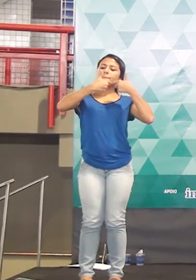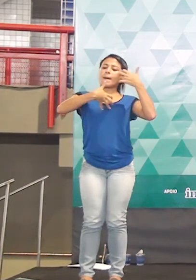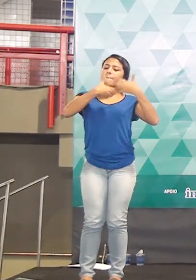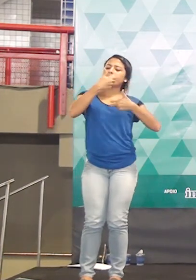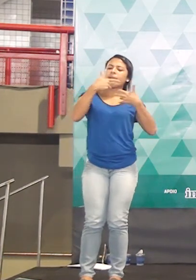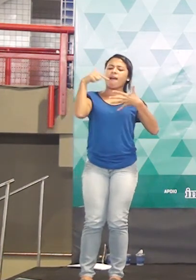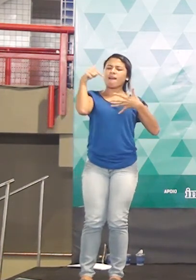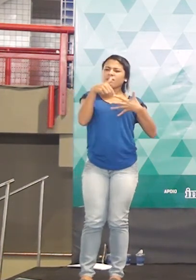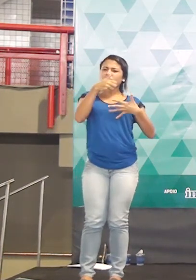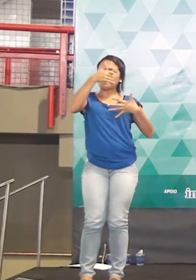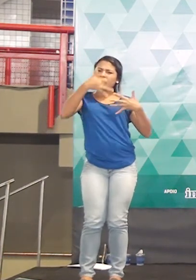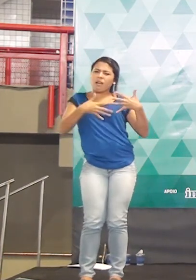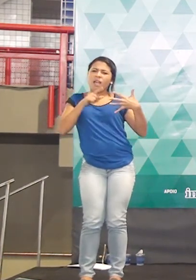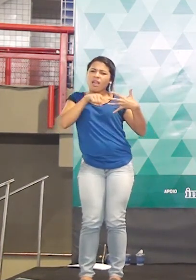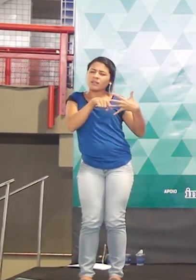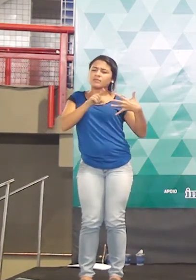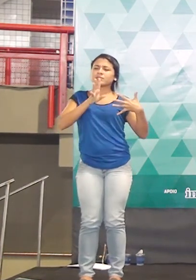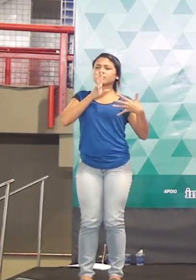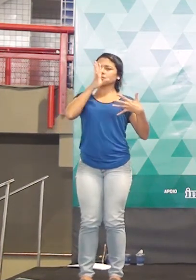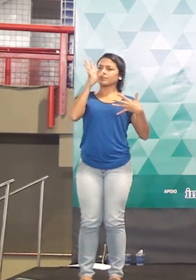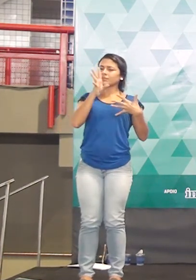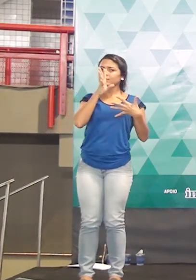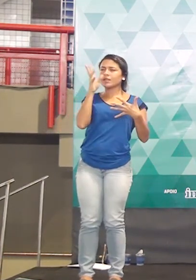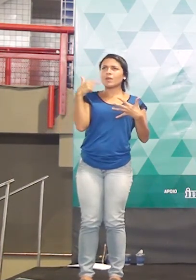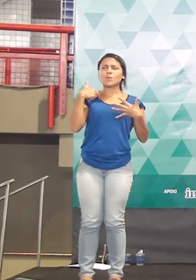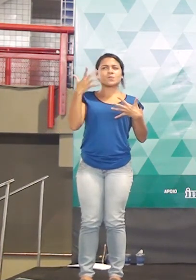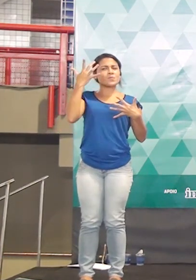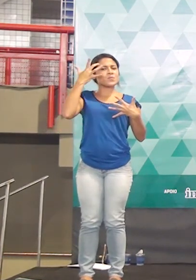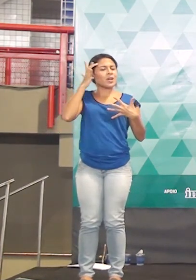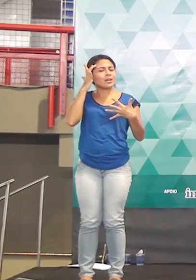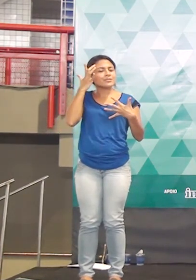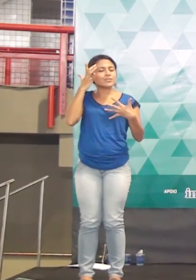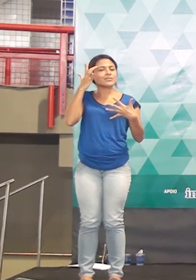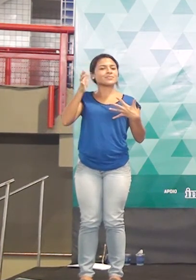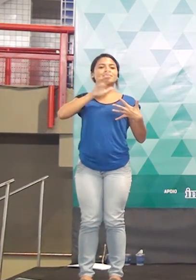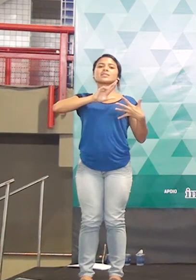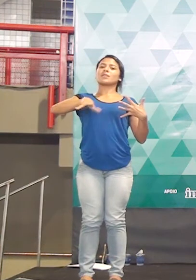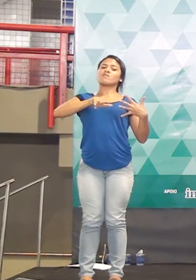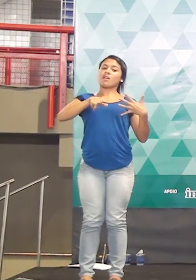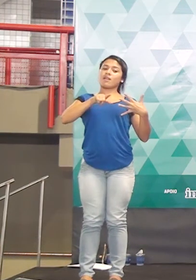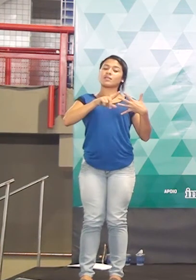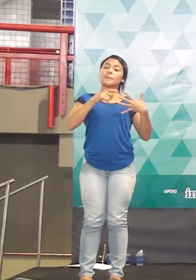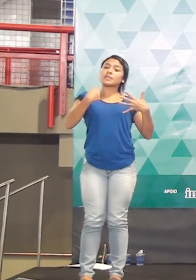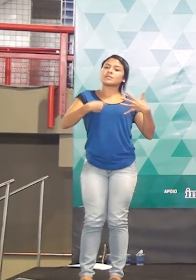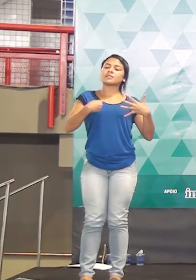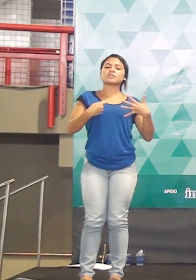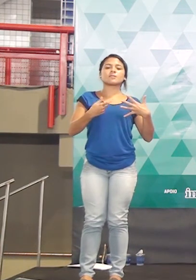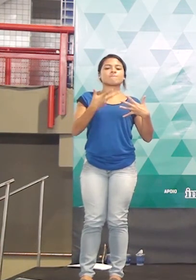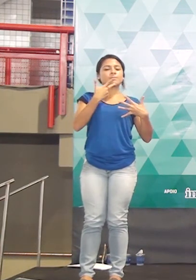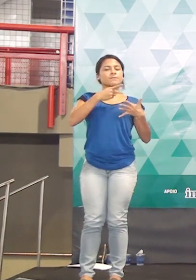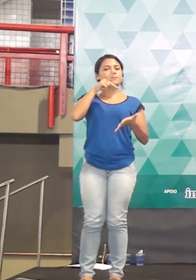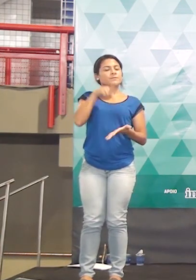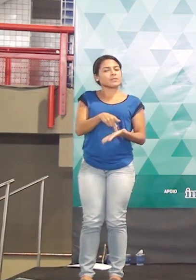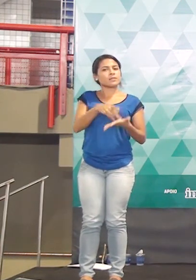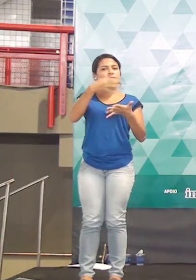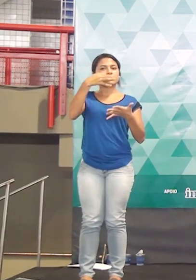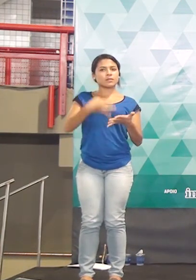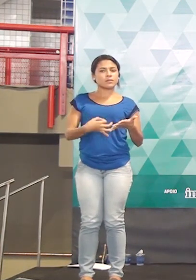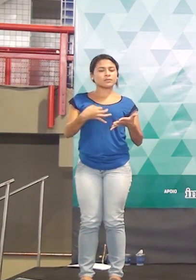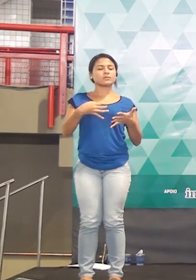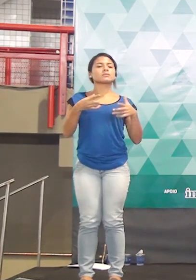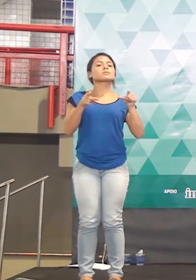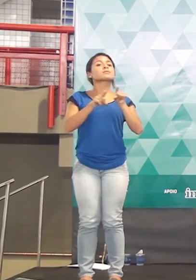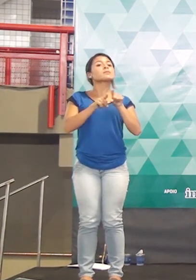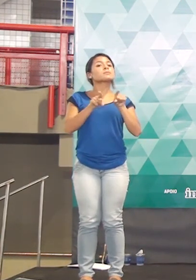aleatória, só porque eu acho. Não, é porque realmente aquela coisa é verdadeira. Outra informação: atente para